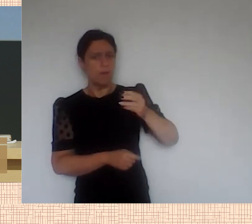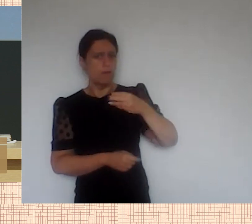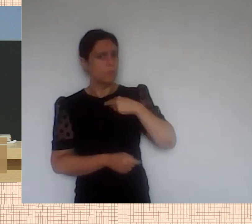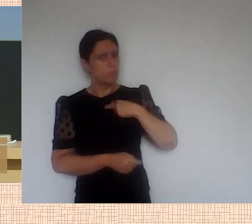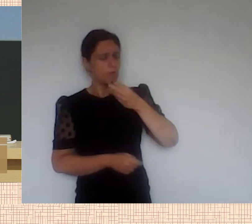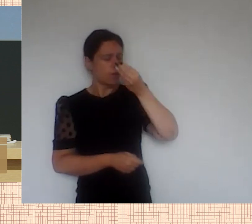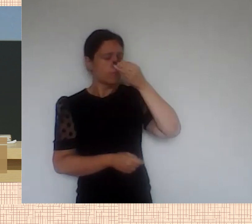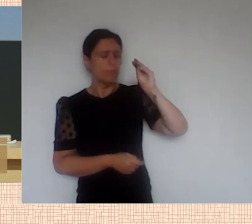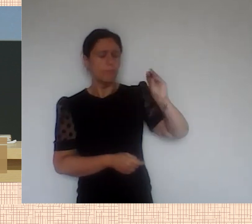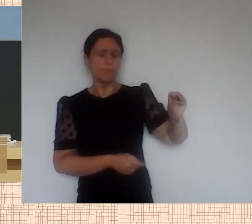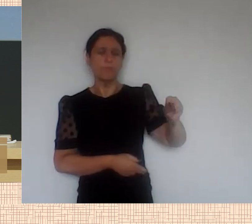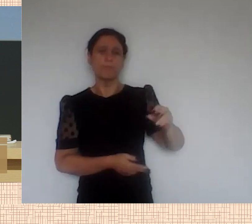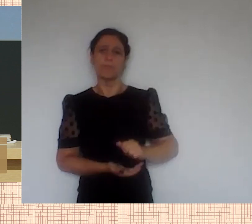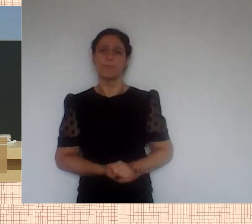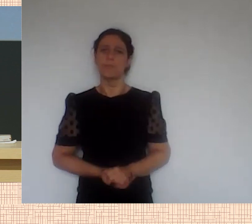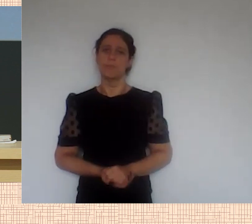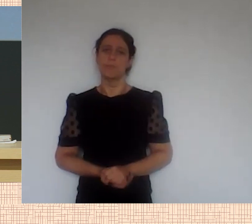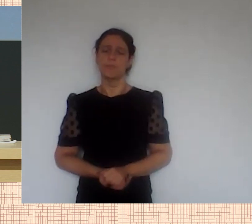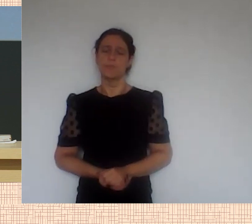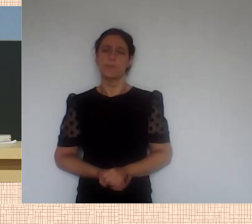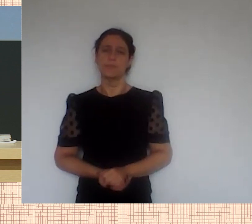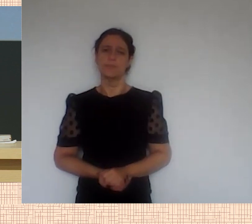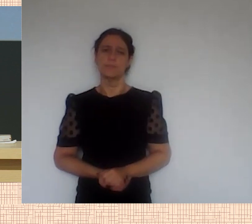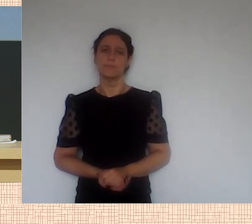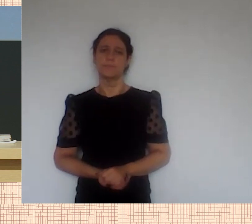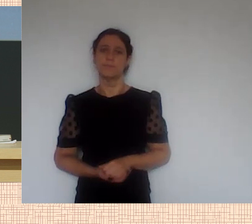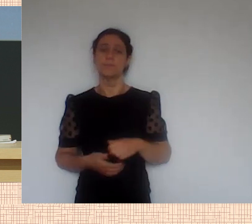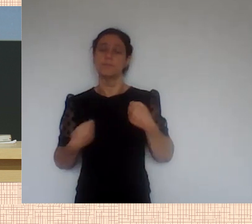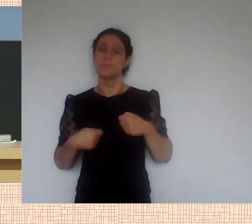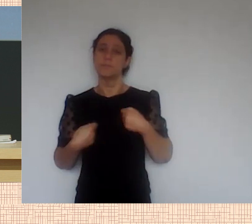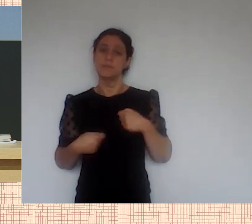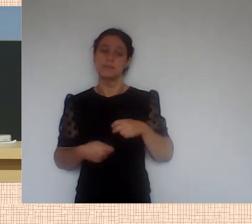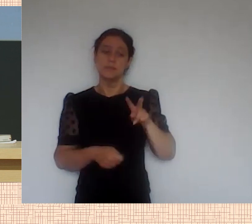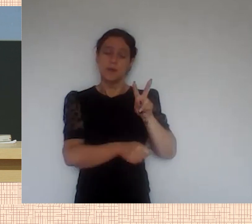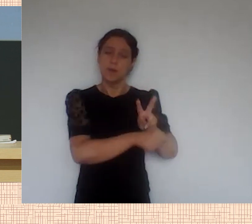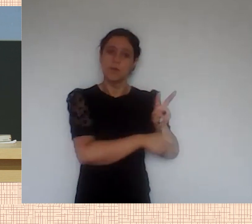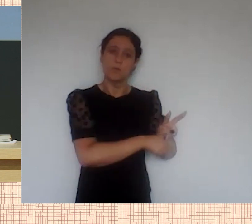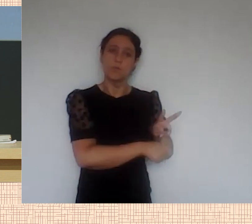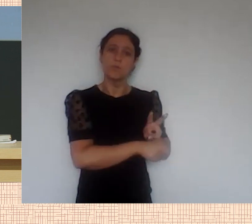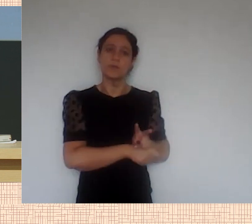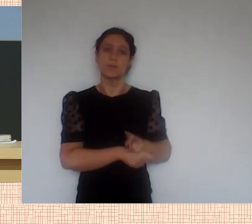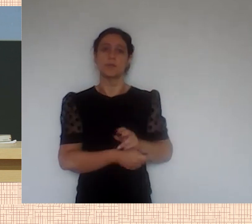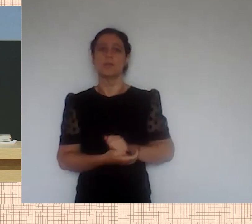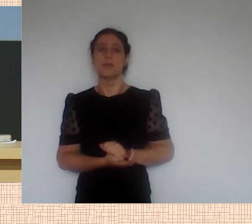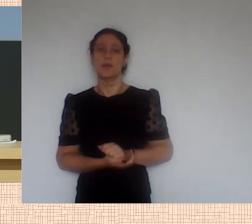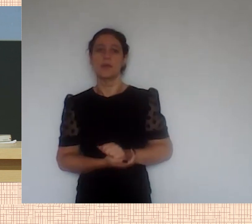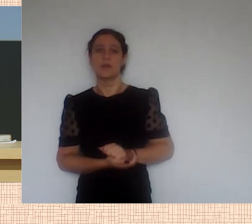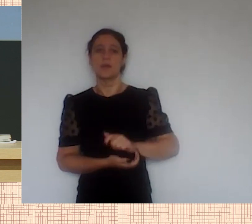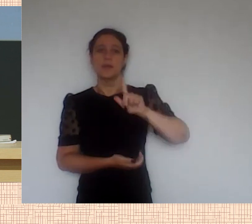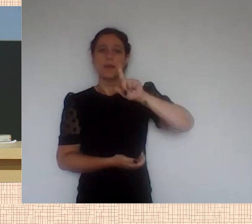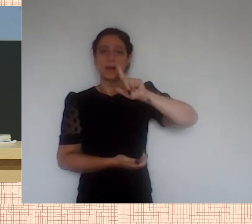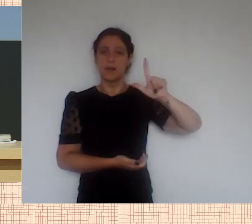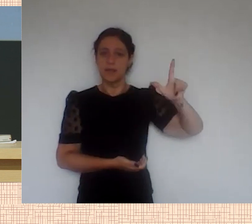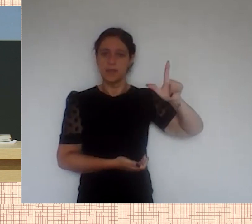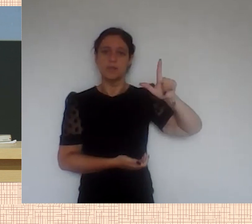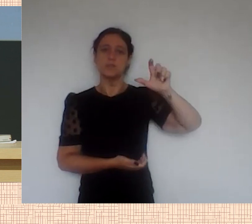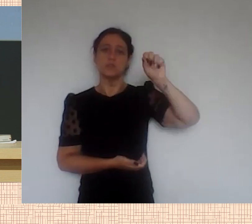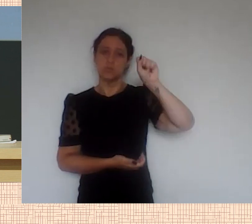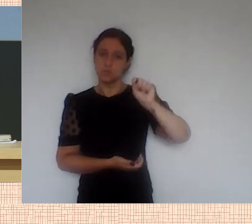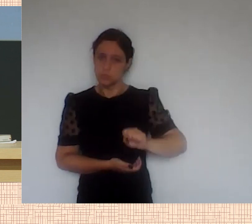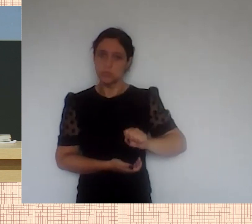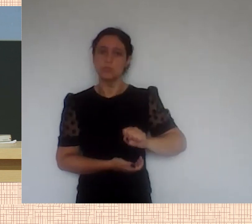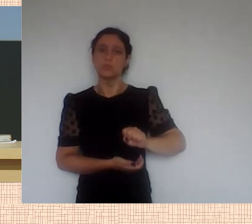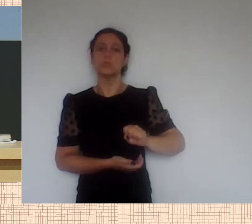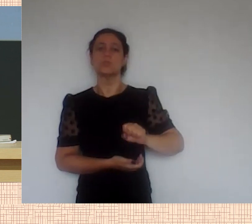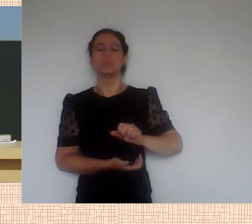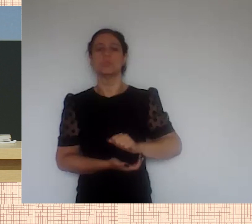vez, né? Nós precisamos trabalhar mais forte, a zona leste de São Paulo, a zona sul de São Paulo, não é isso? Zona oeste,